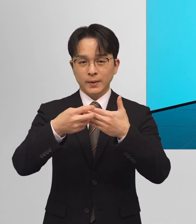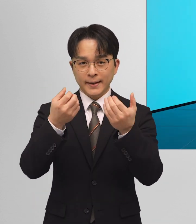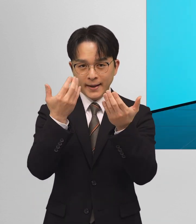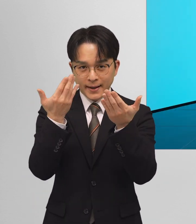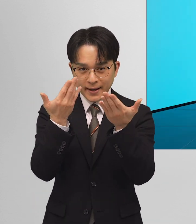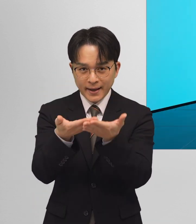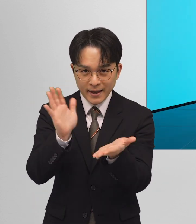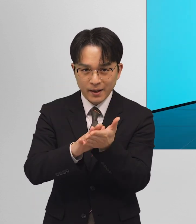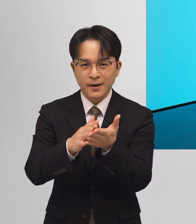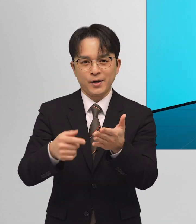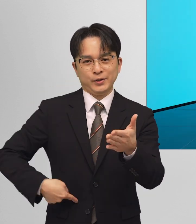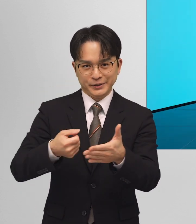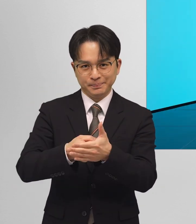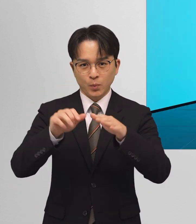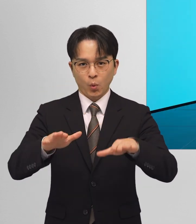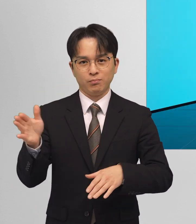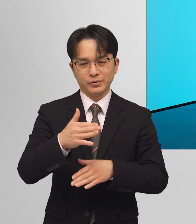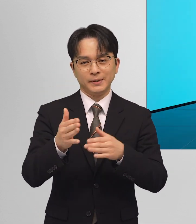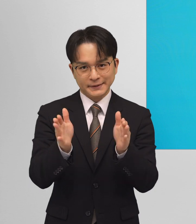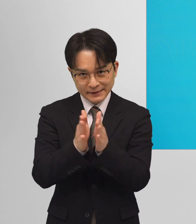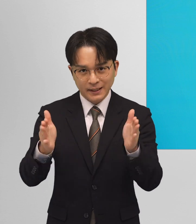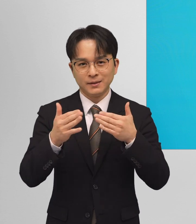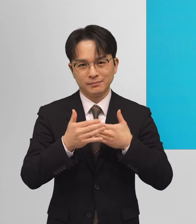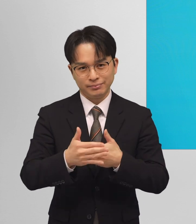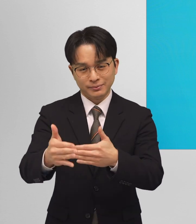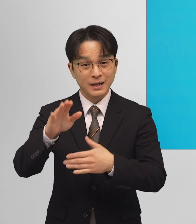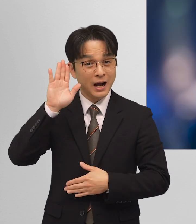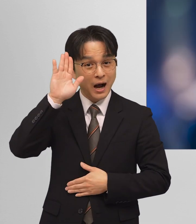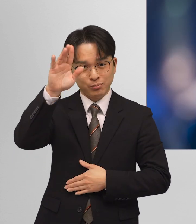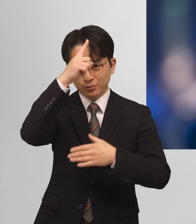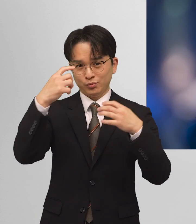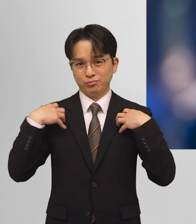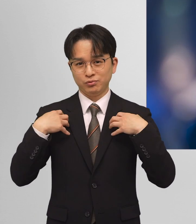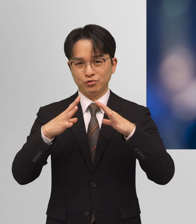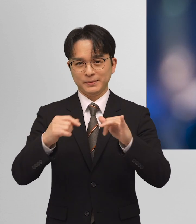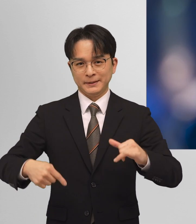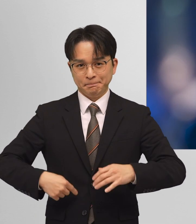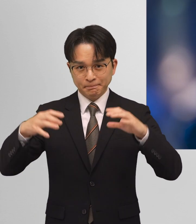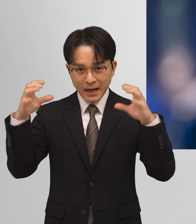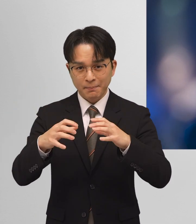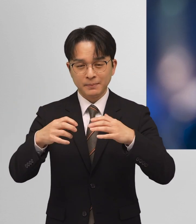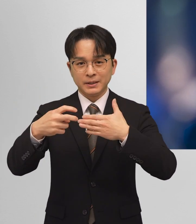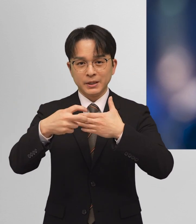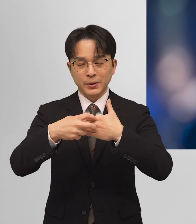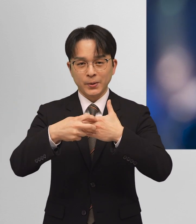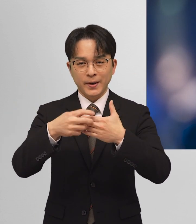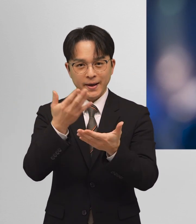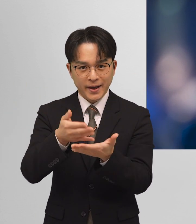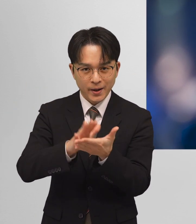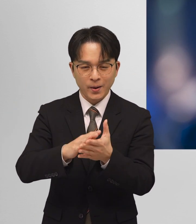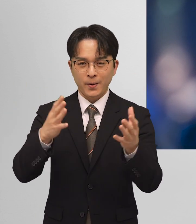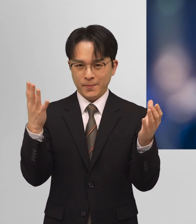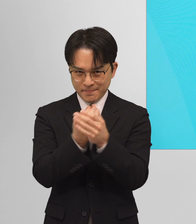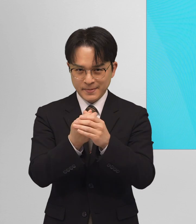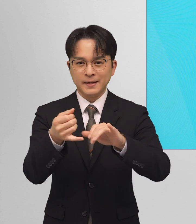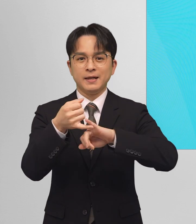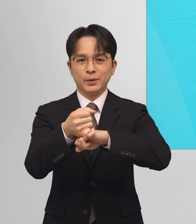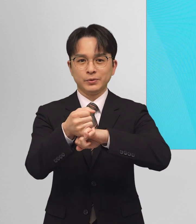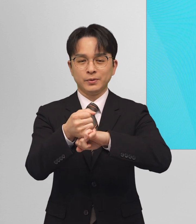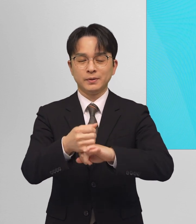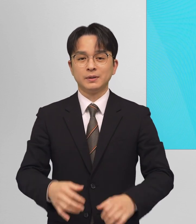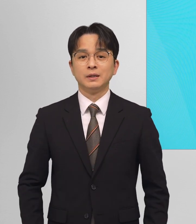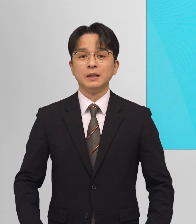위한 담대한 의료개혁을 시작했습니다. 국민의 뜻을 모아 의료개혁을 반드시 완수하겠다는 약속을 드립니다.